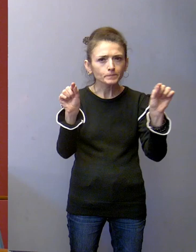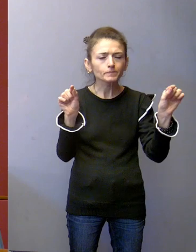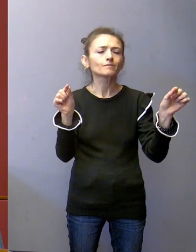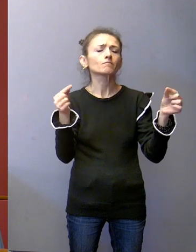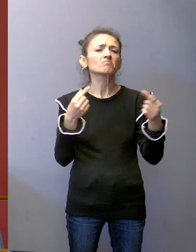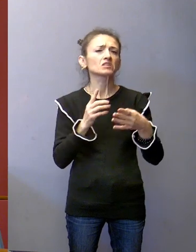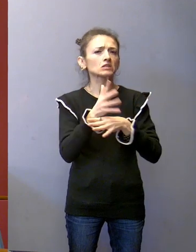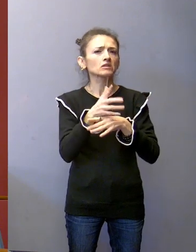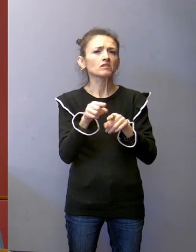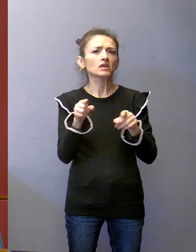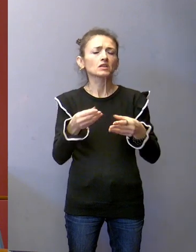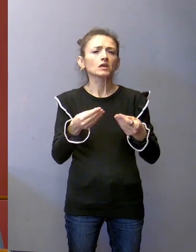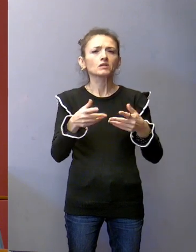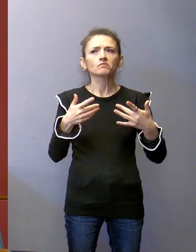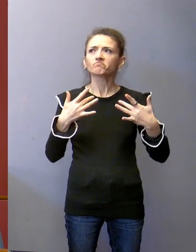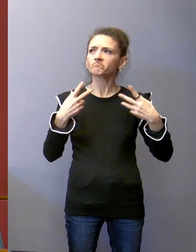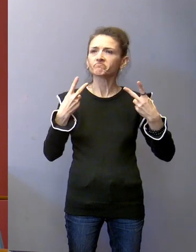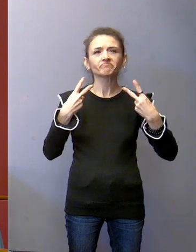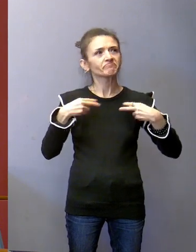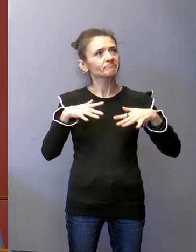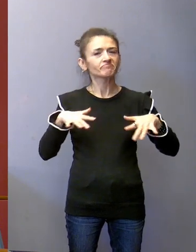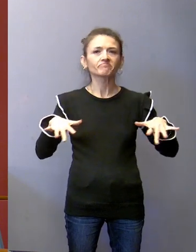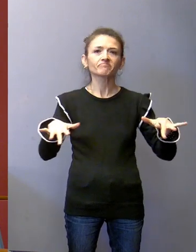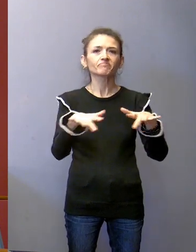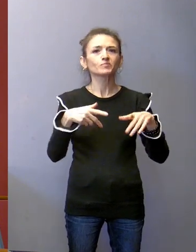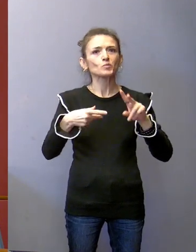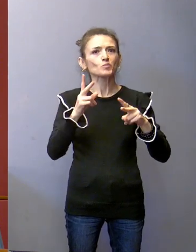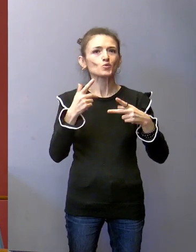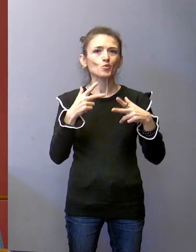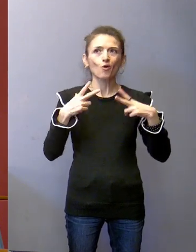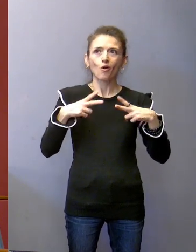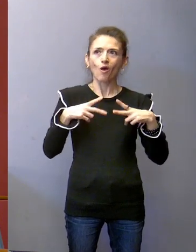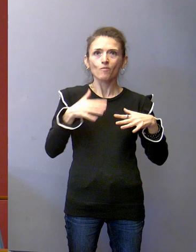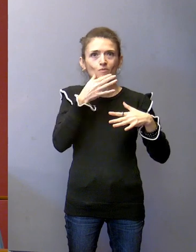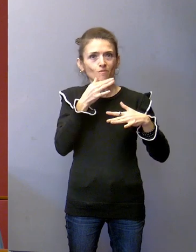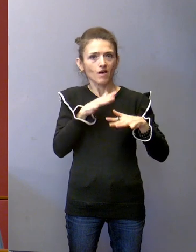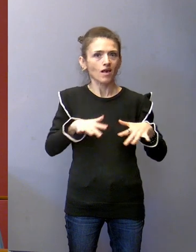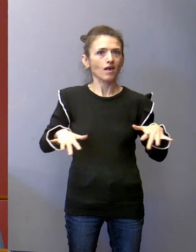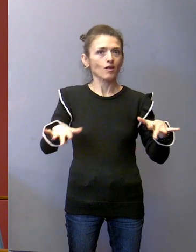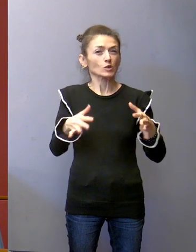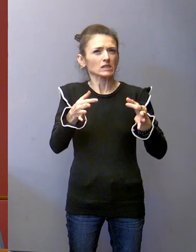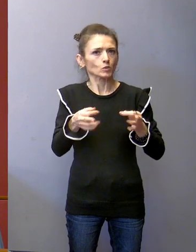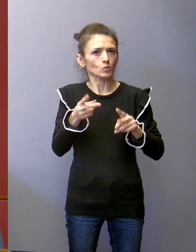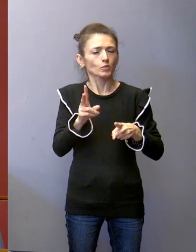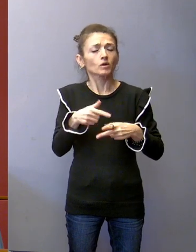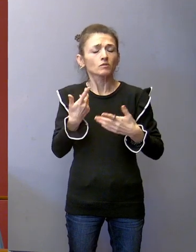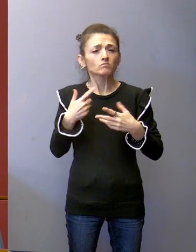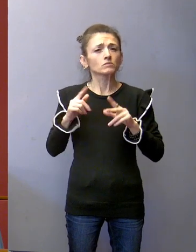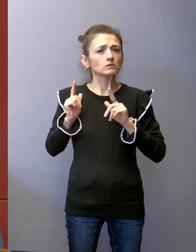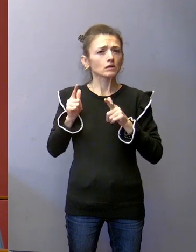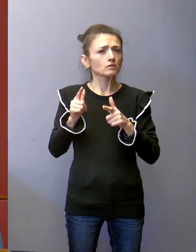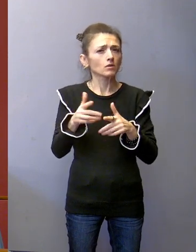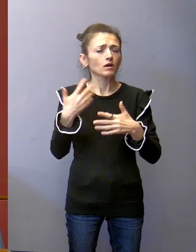renderanno più confortevole la villa E peraltro nelle ultime settimane ha avuto anche molti